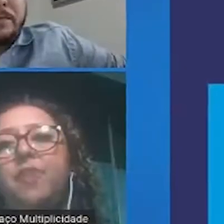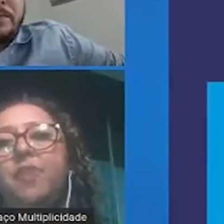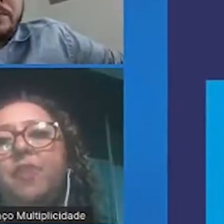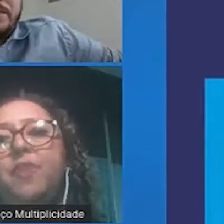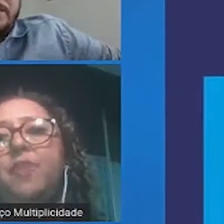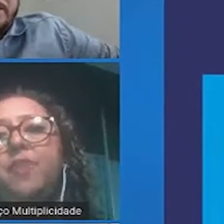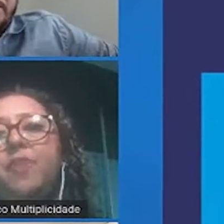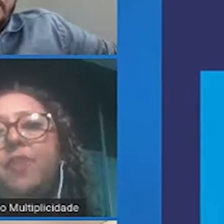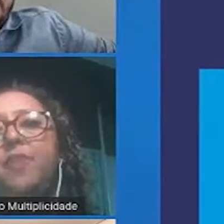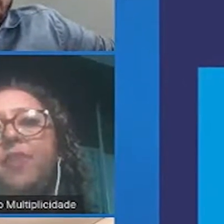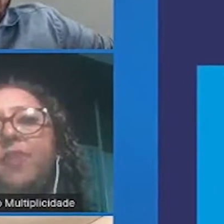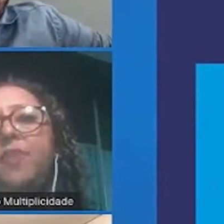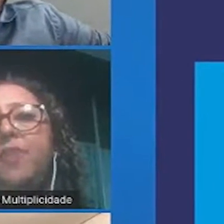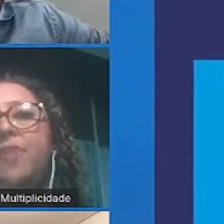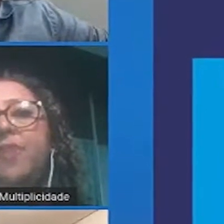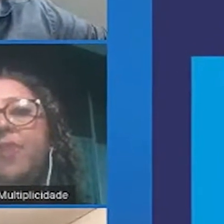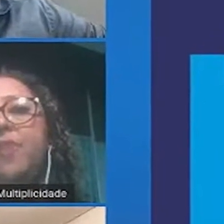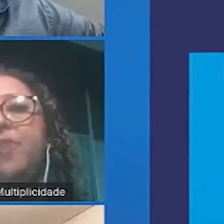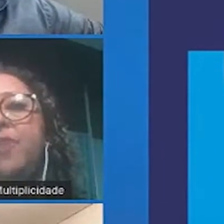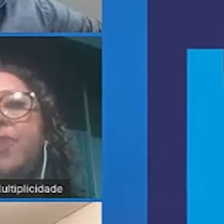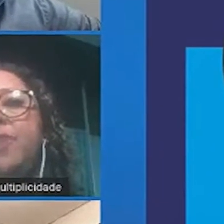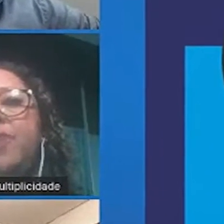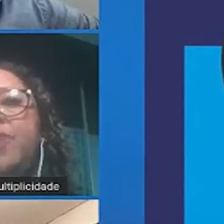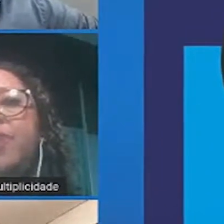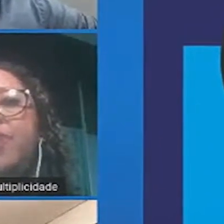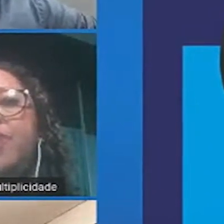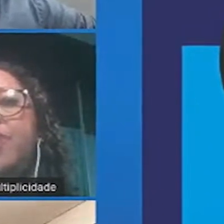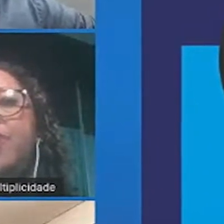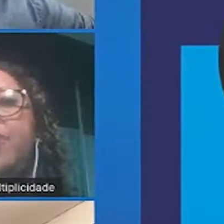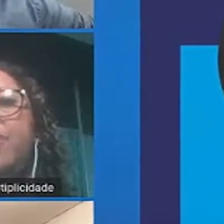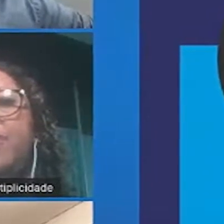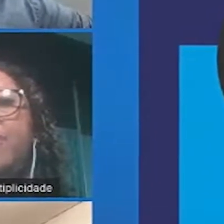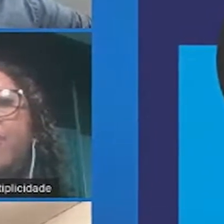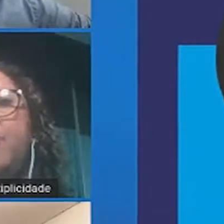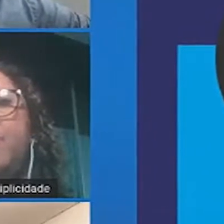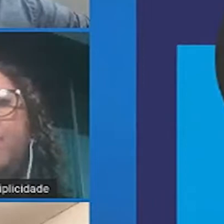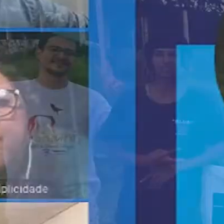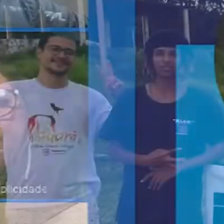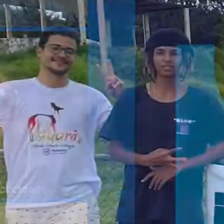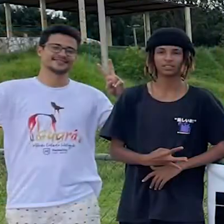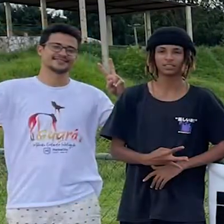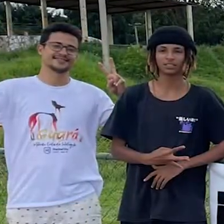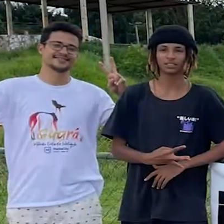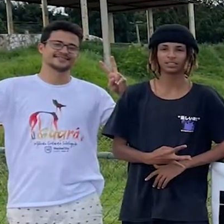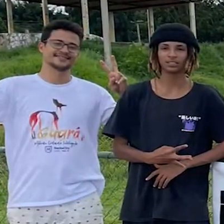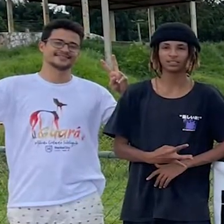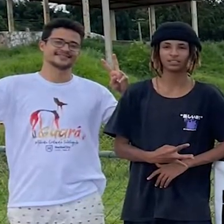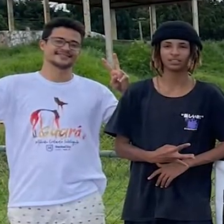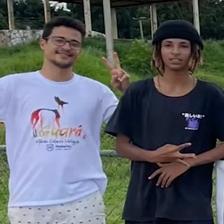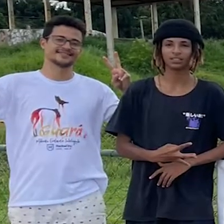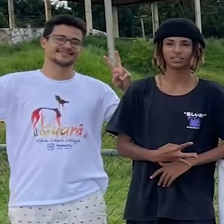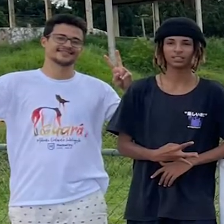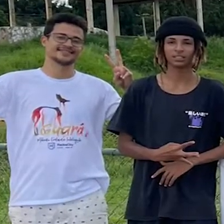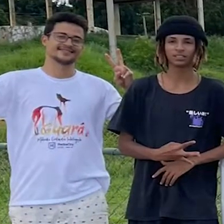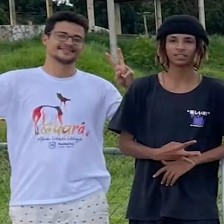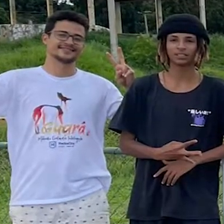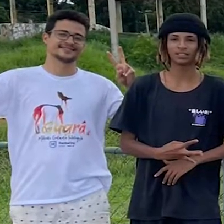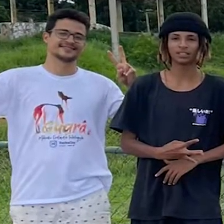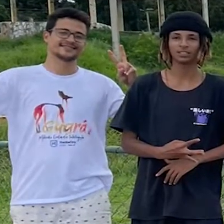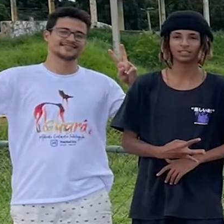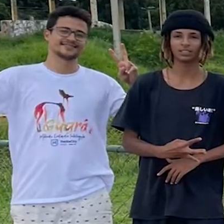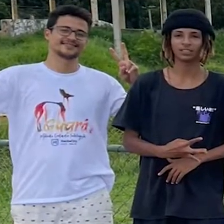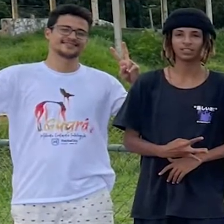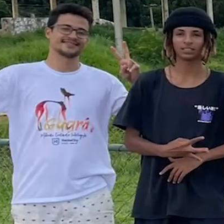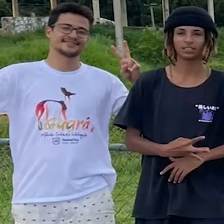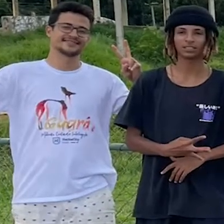vem trabalhando também de um para Campus Party com projetos de hackathon eu falei cara isso é sensacional porque o Guará é uma cidade de